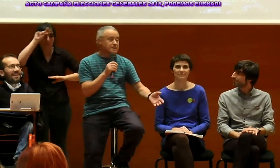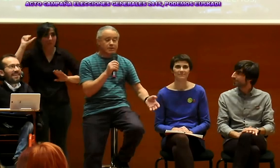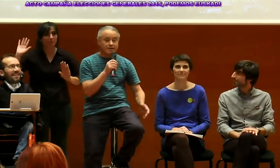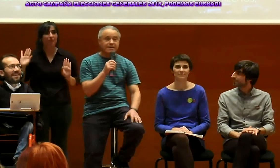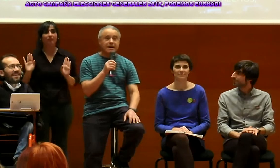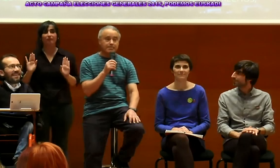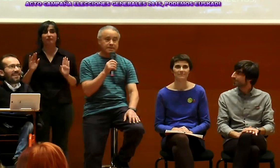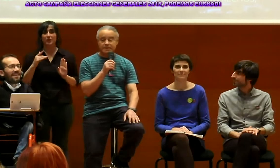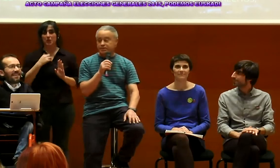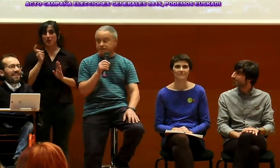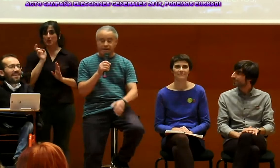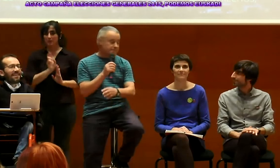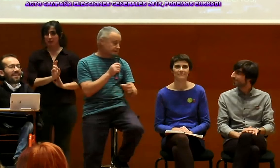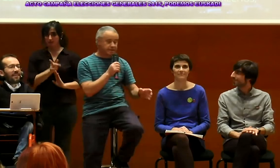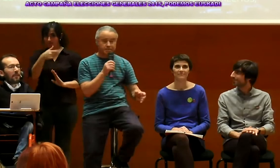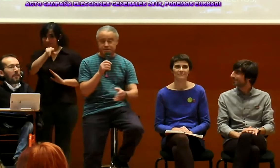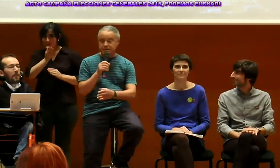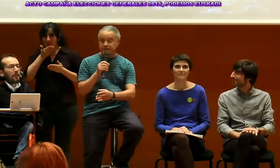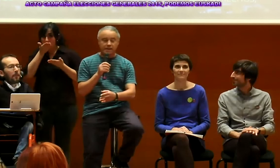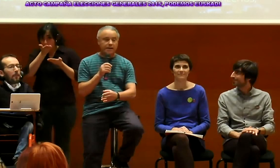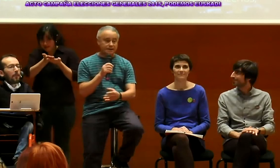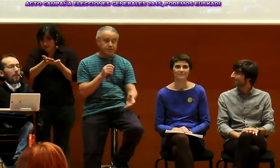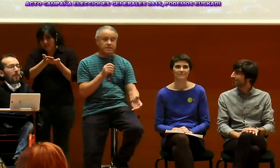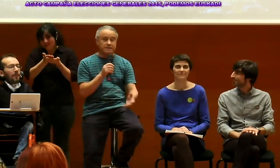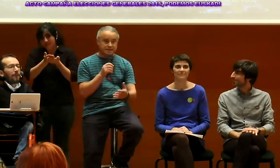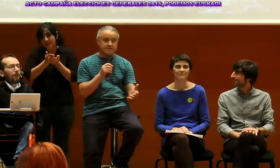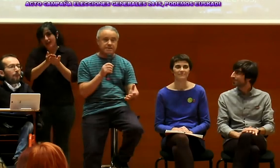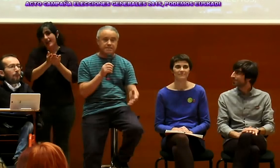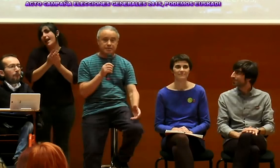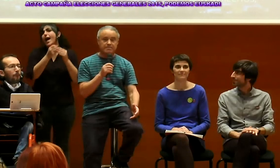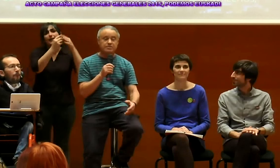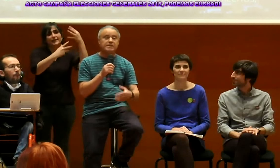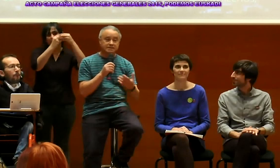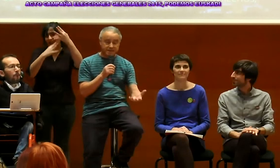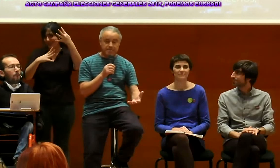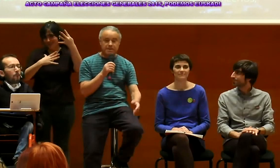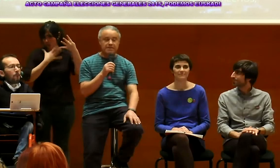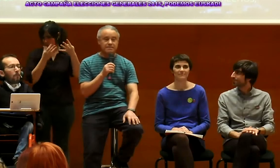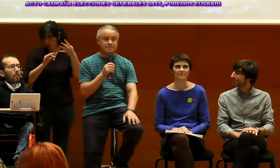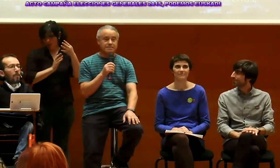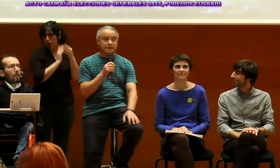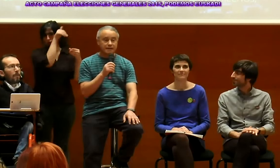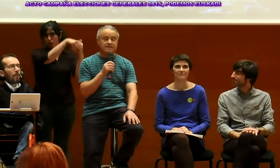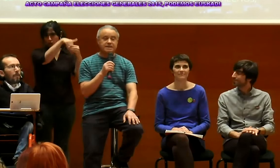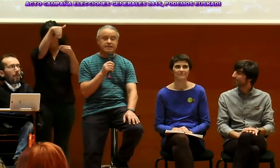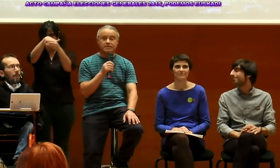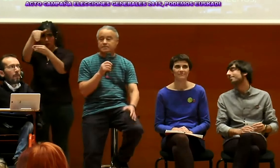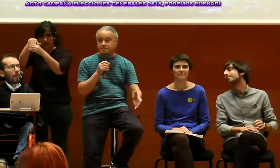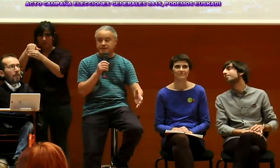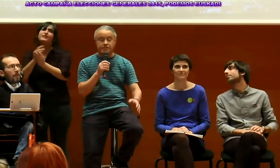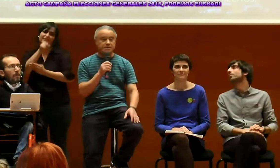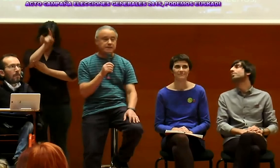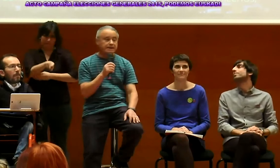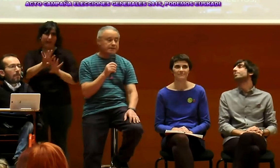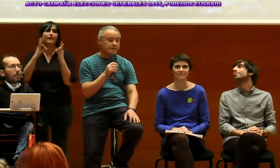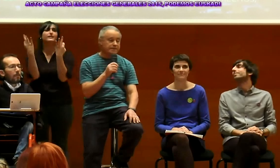Y vengo aquí a pediros que además de votar a todas las listas de Podemos, también la del Senado.